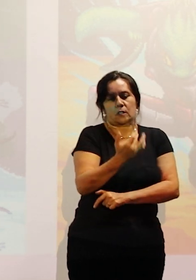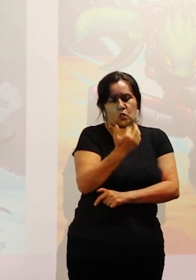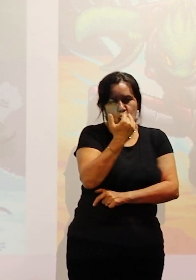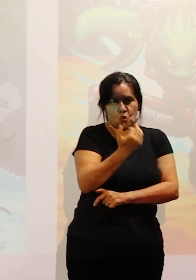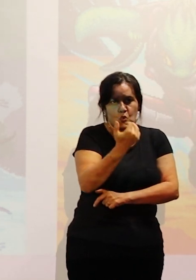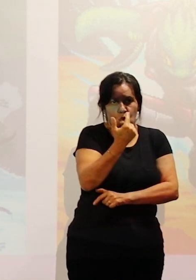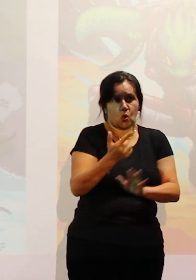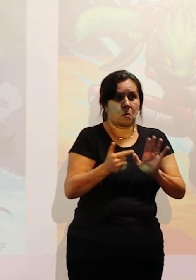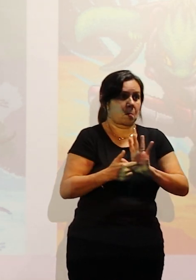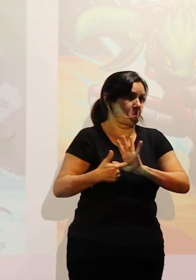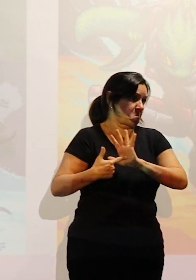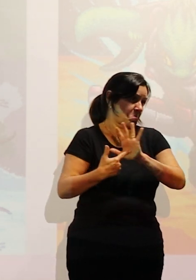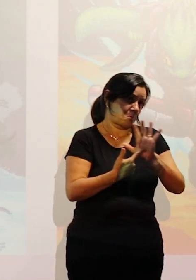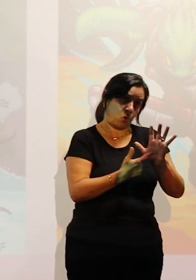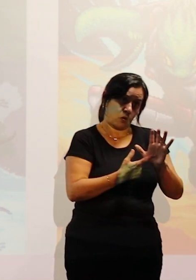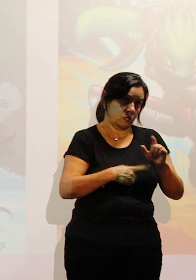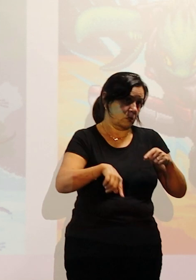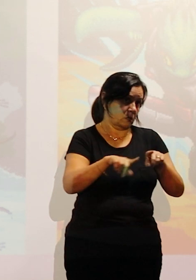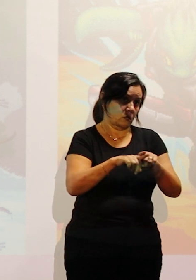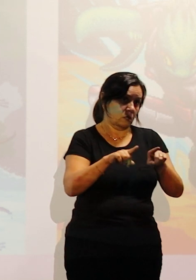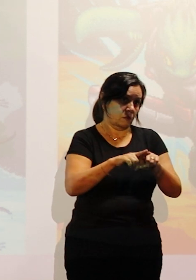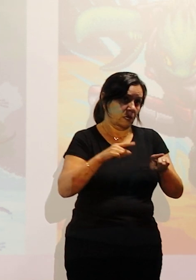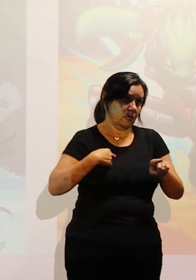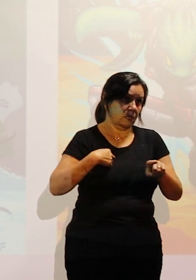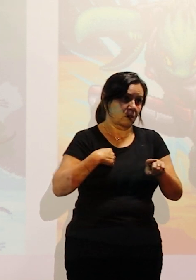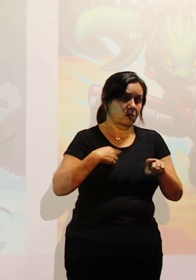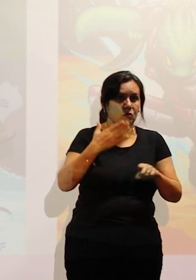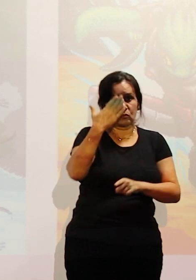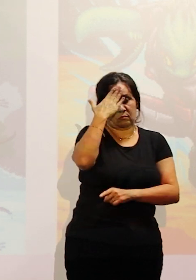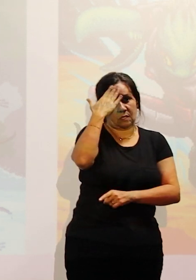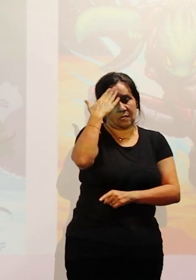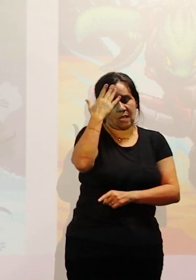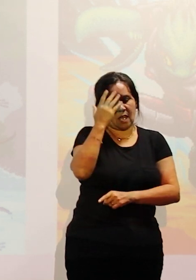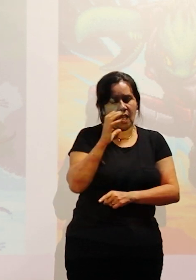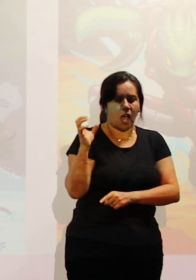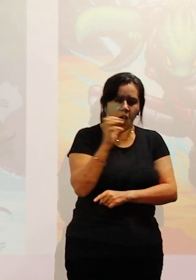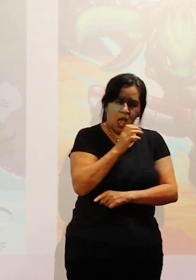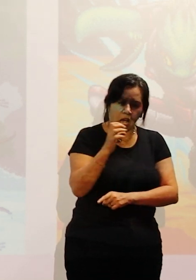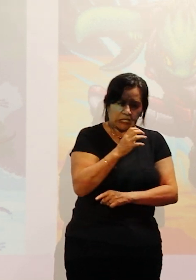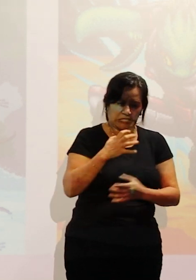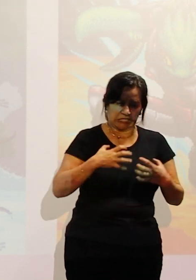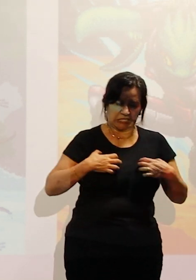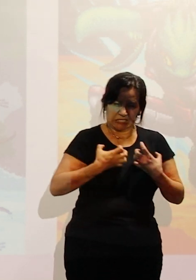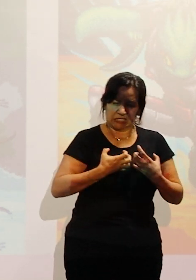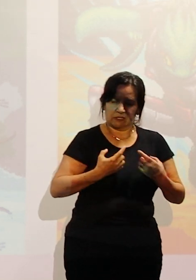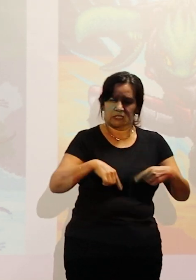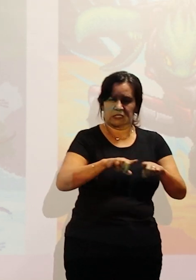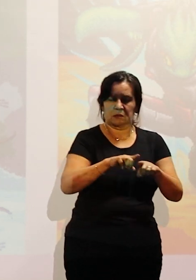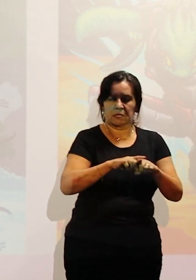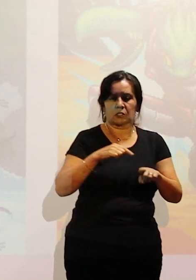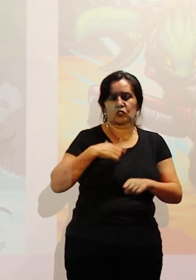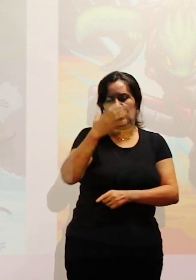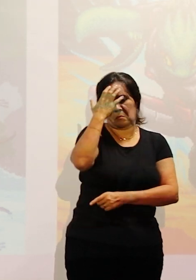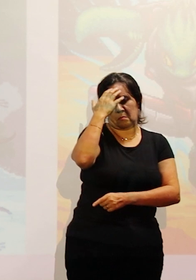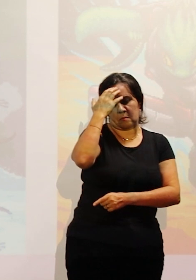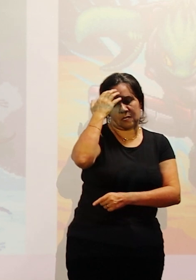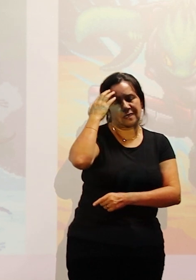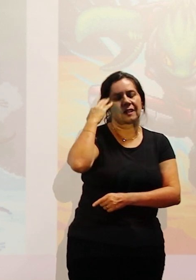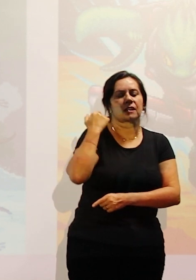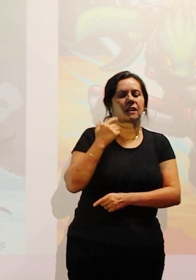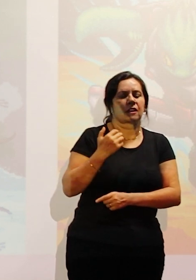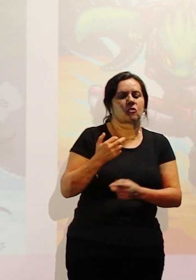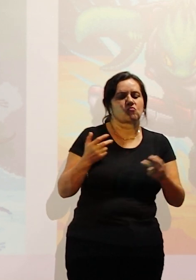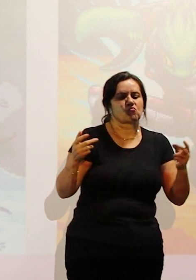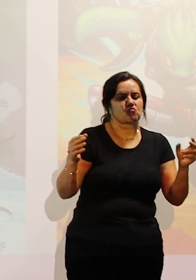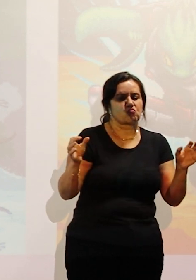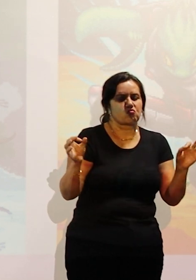Então, na semiótica, quando a gente pensa em forma pontuda, você sempre pensa em dinamismo, agressividade. E quando a gente pensa em forma redonda, você